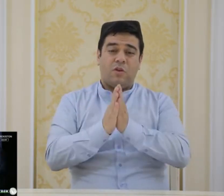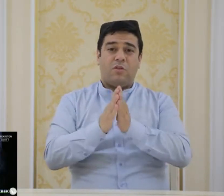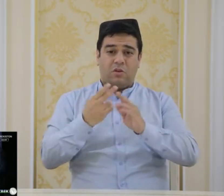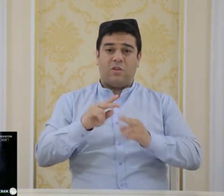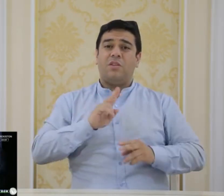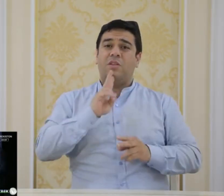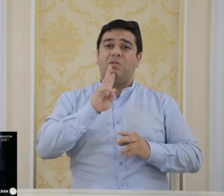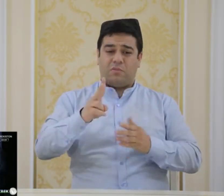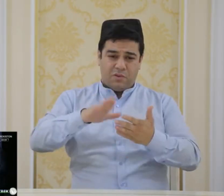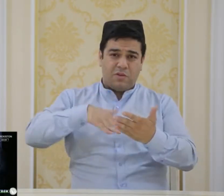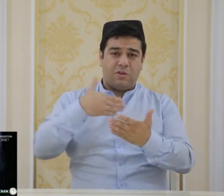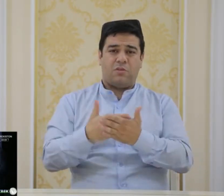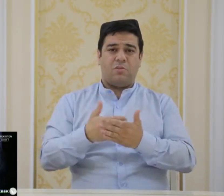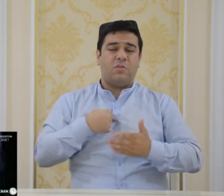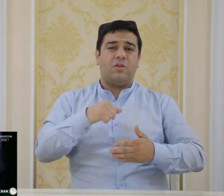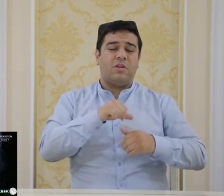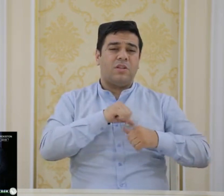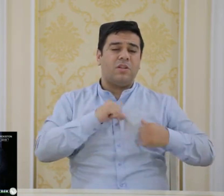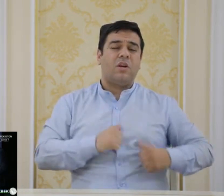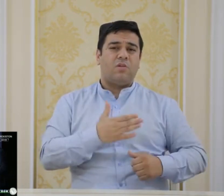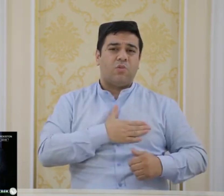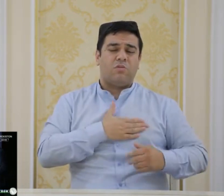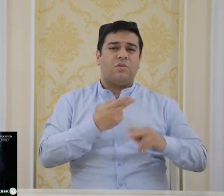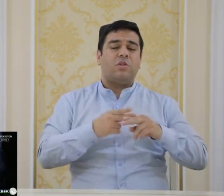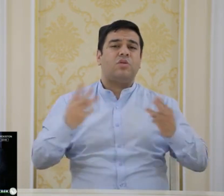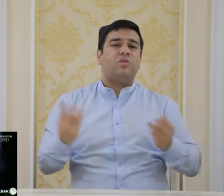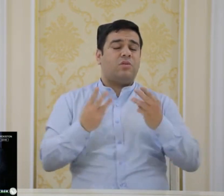İki yıldan beri yüreğim yanım yatıp.